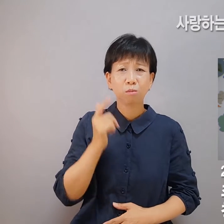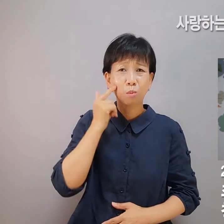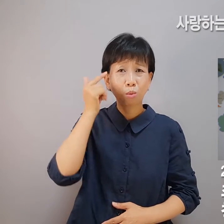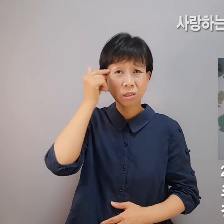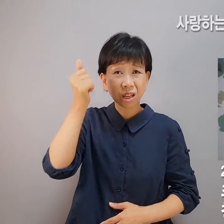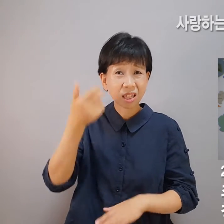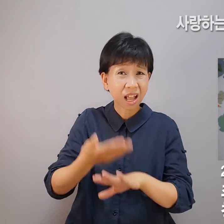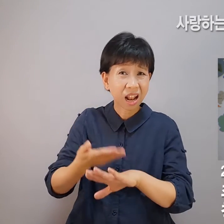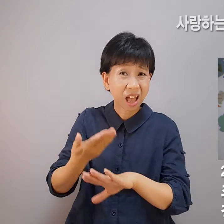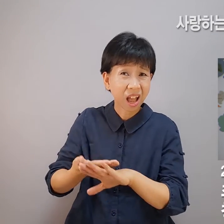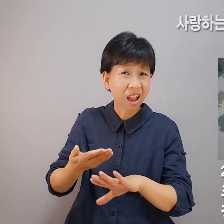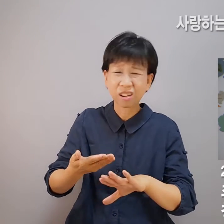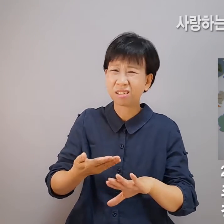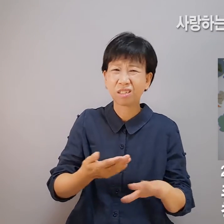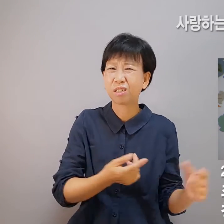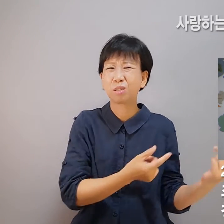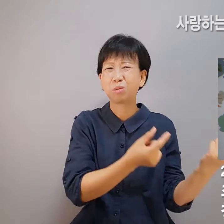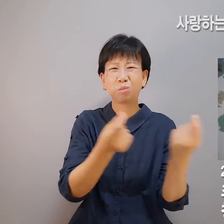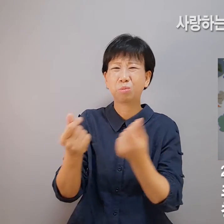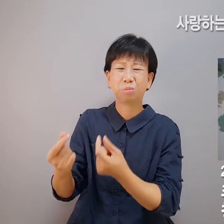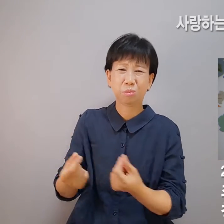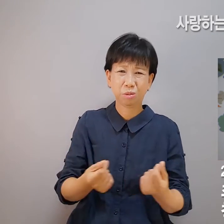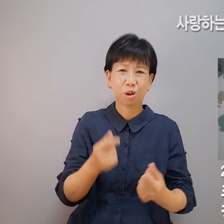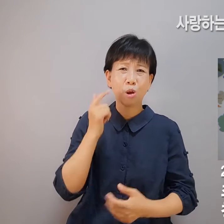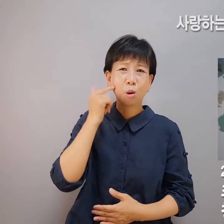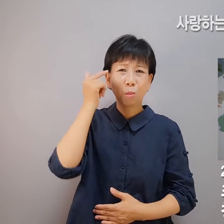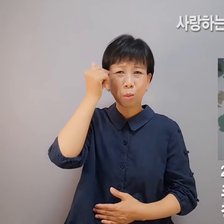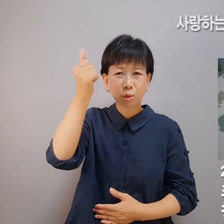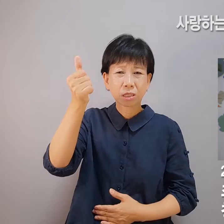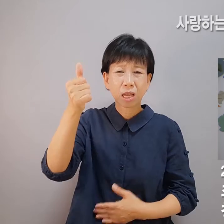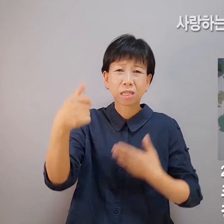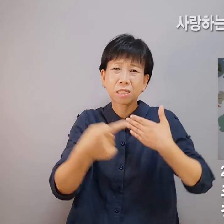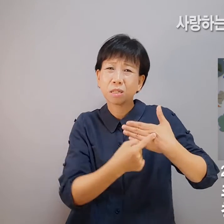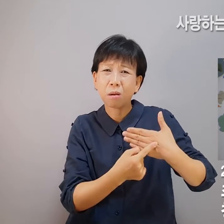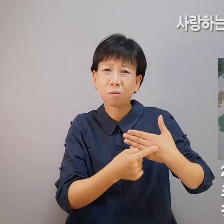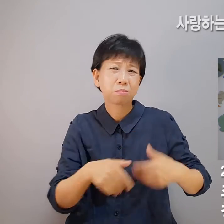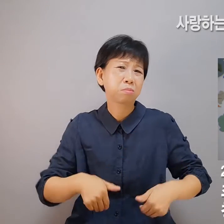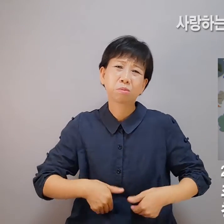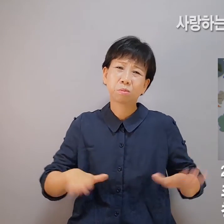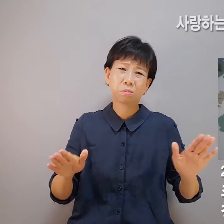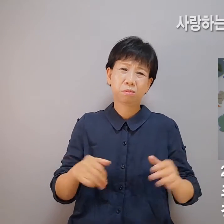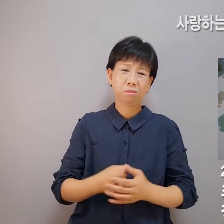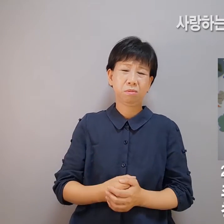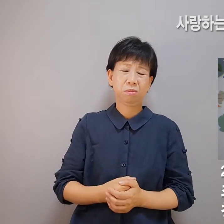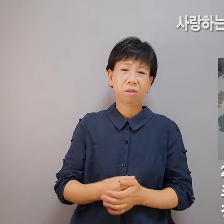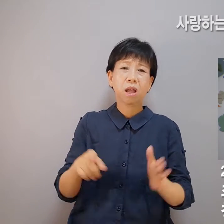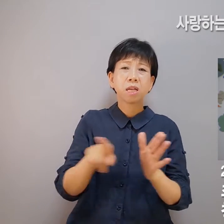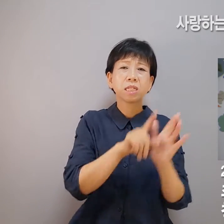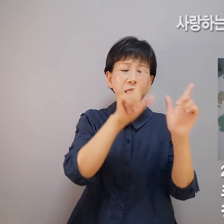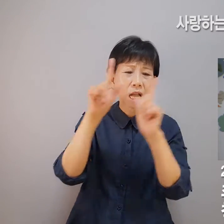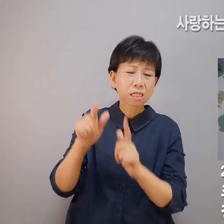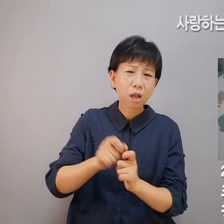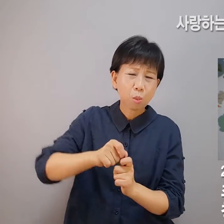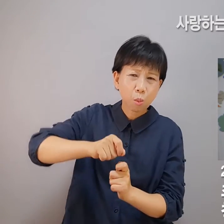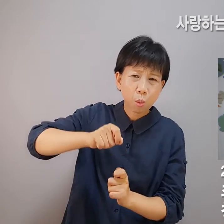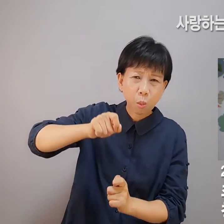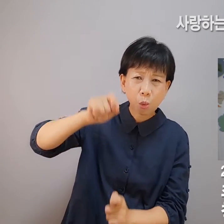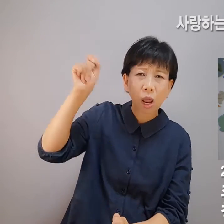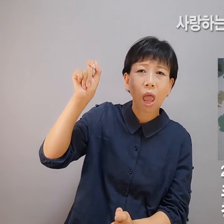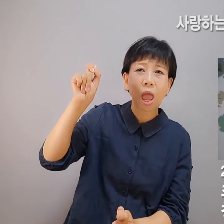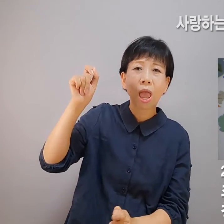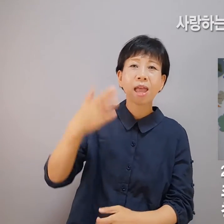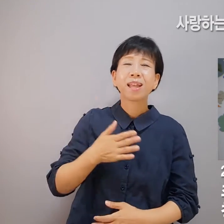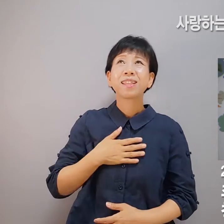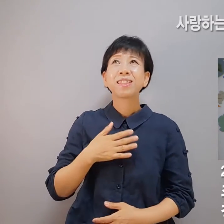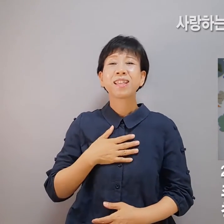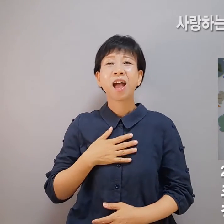예외일까요? 무슨 예외예요? 목사인 척할 필요가 없어요. 신앙생활 오래 하신 분들, 나는